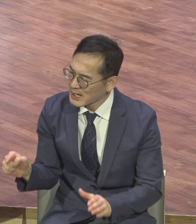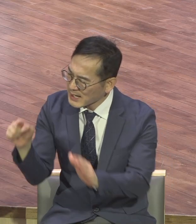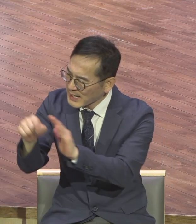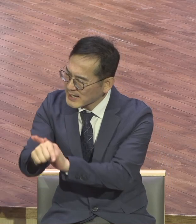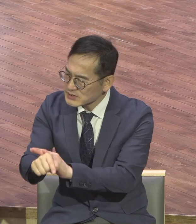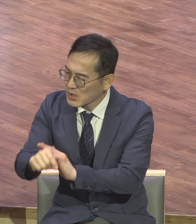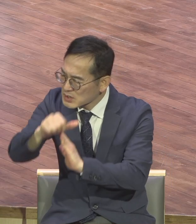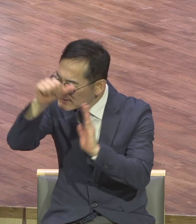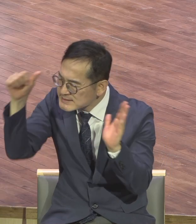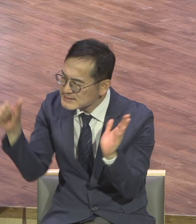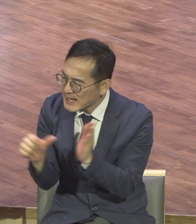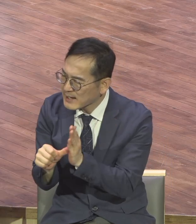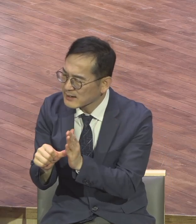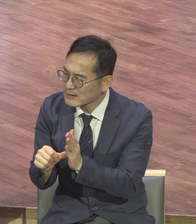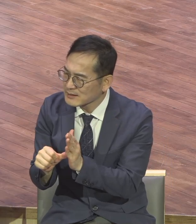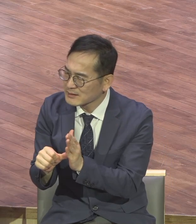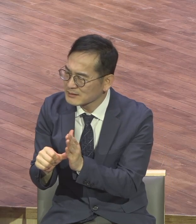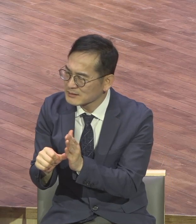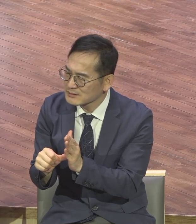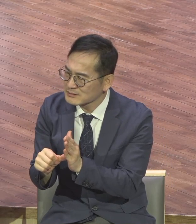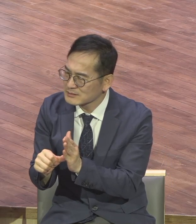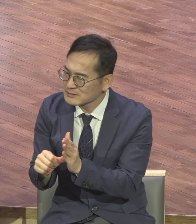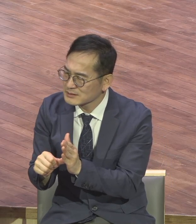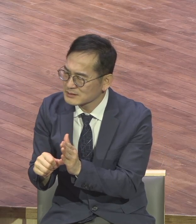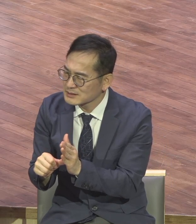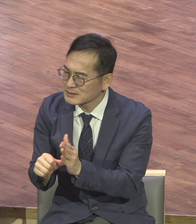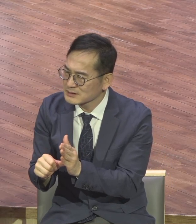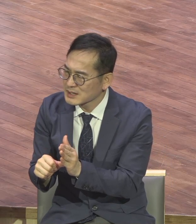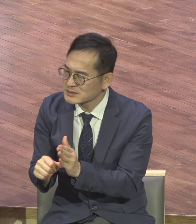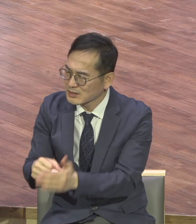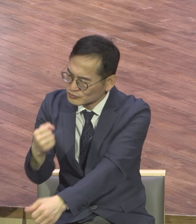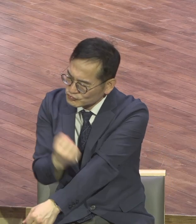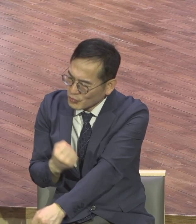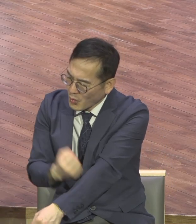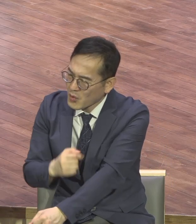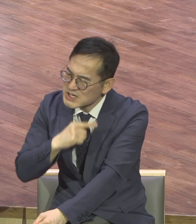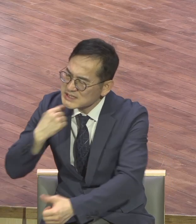많은 생을 들인 부분에 대해서 희생이라고 말합니다.